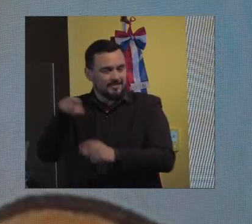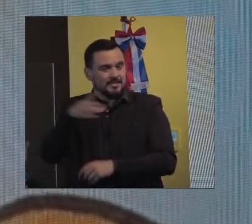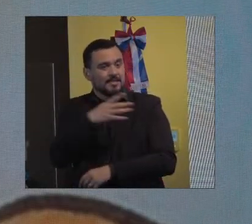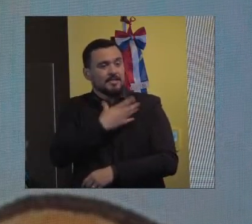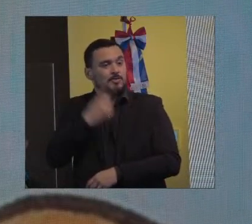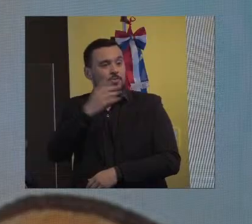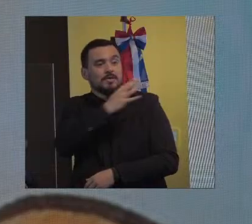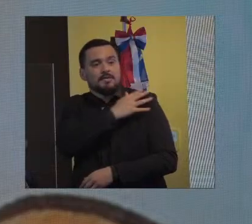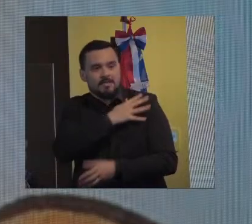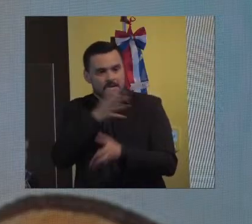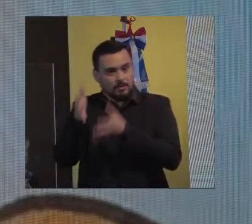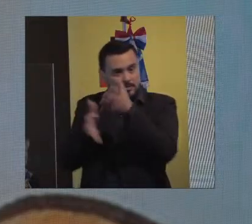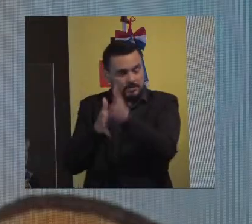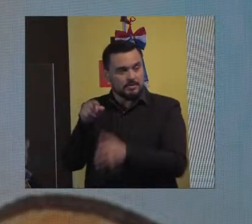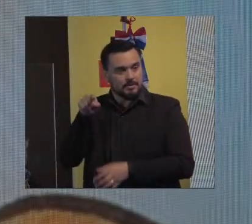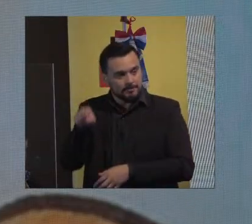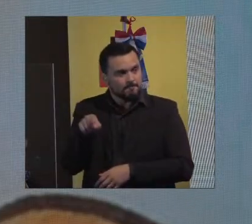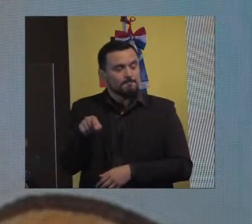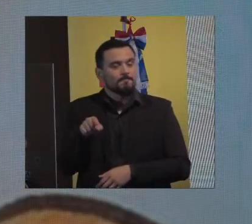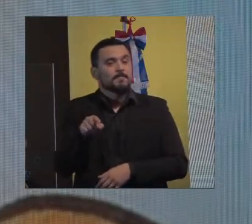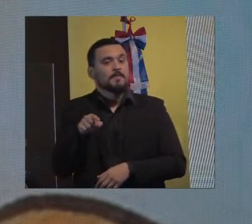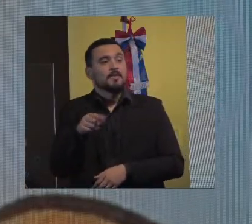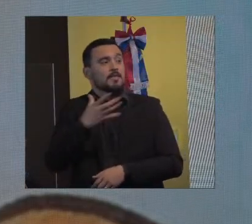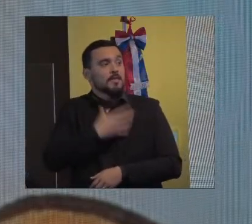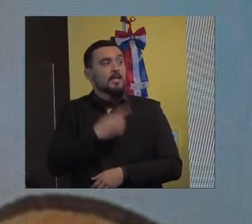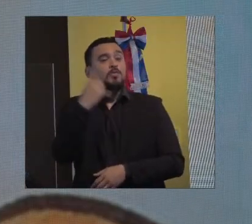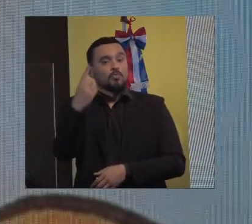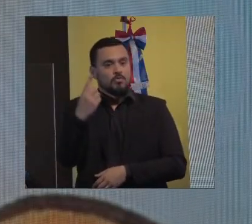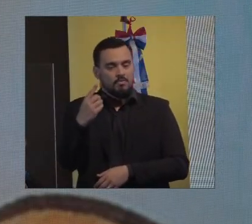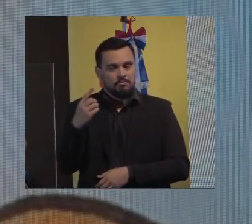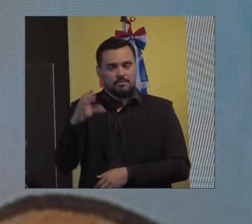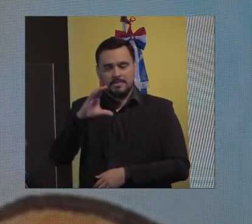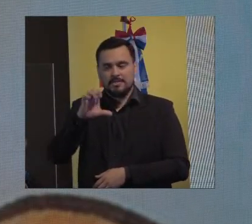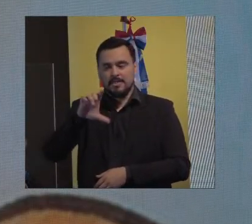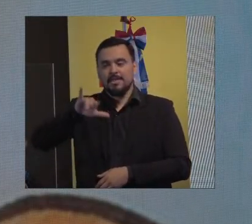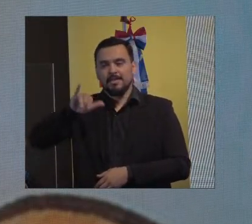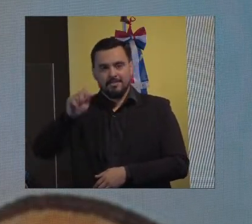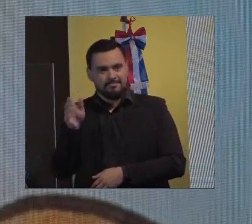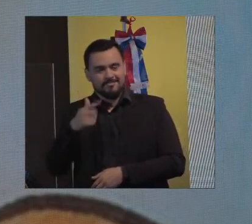de Lengua de Señas, que está a cargo de la directora Celia Godoy.